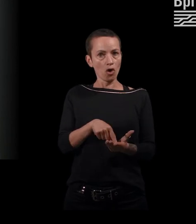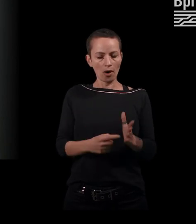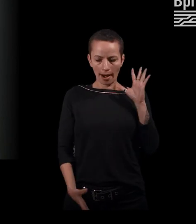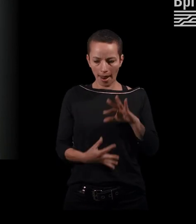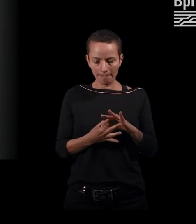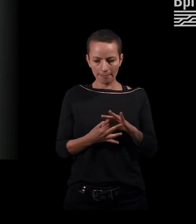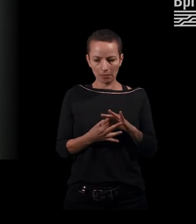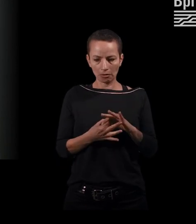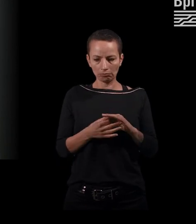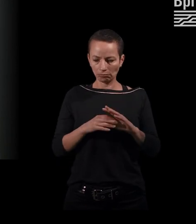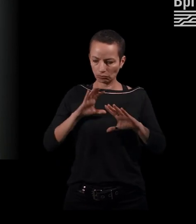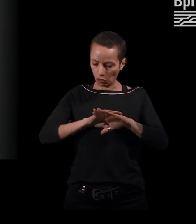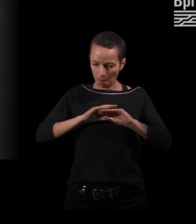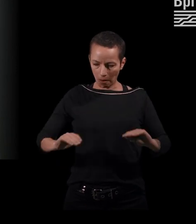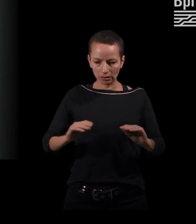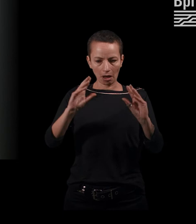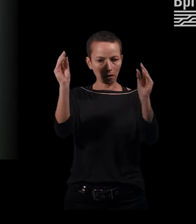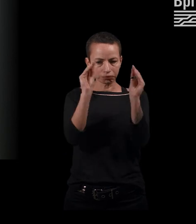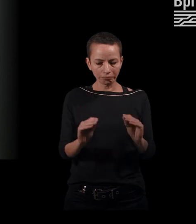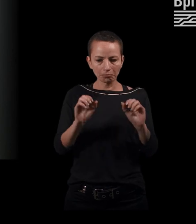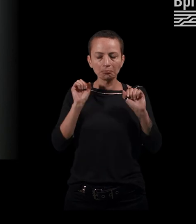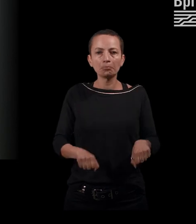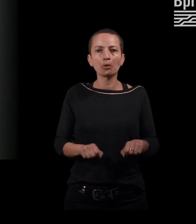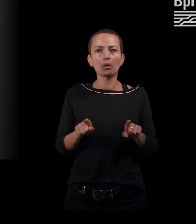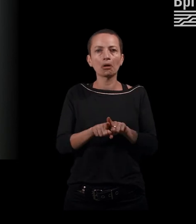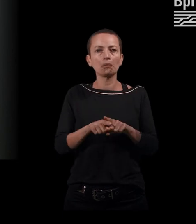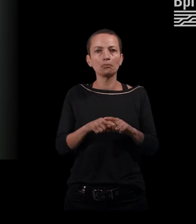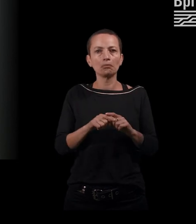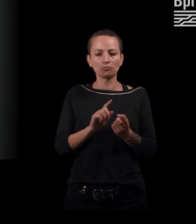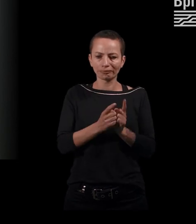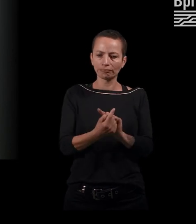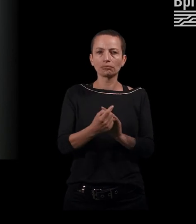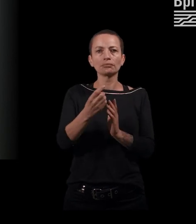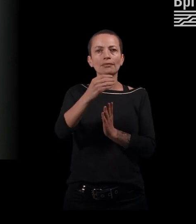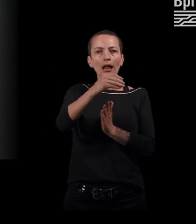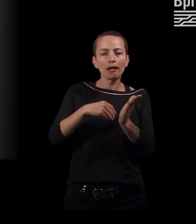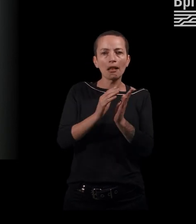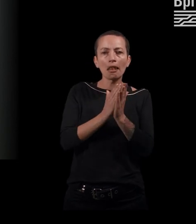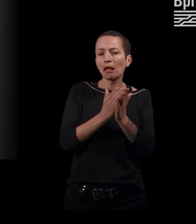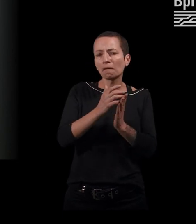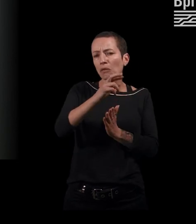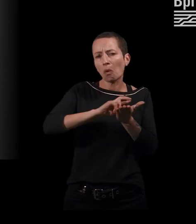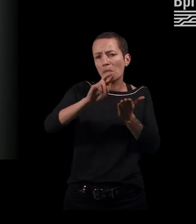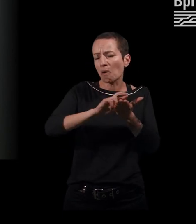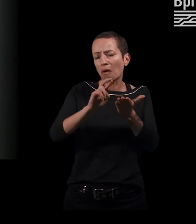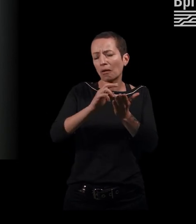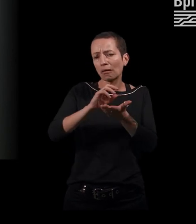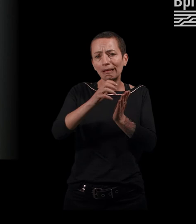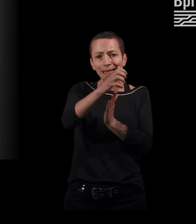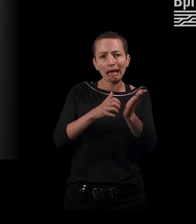d'écrire ce lieu et de vouloir en faire un livre, que ce soit un roman, un court texte ou même une phrase